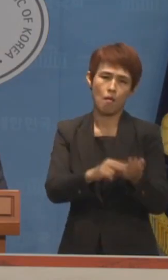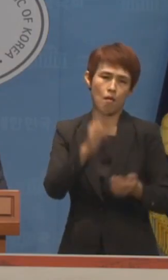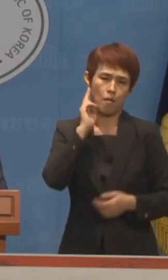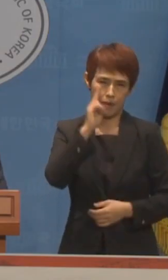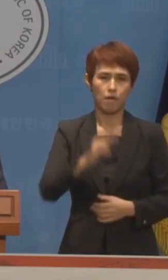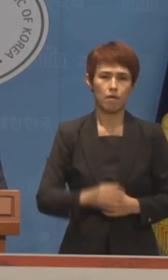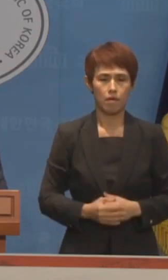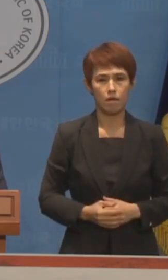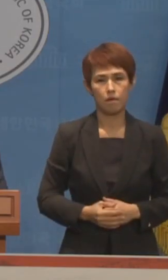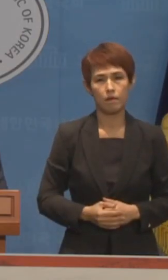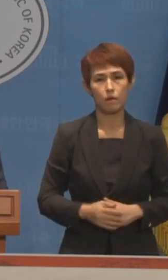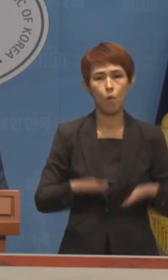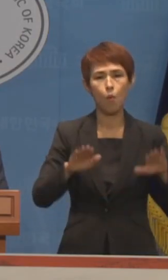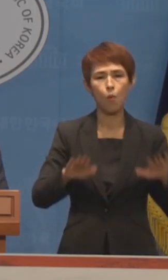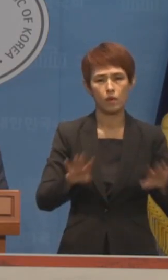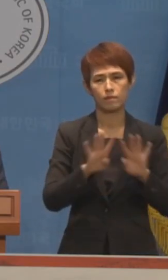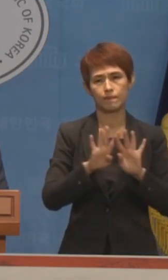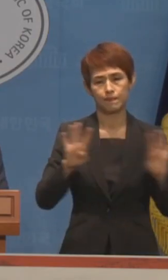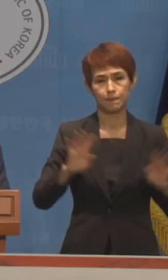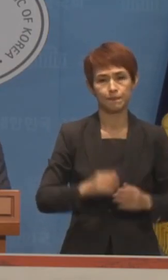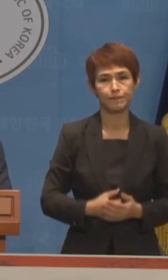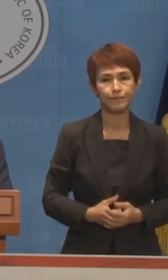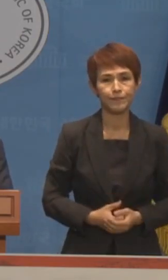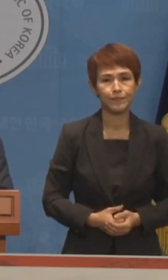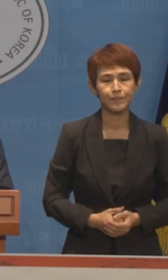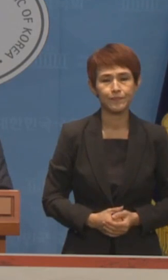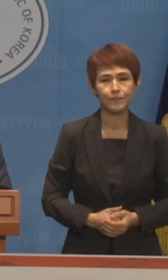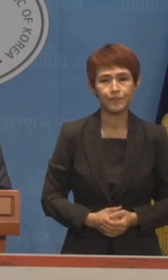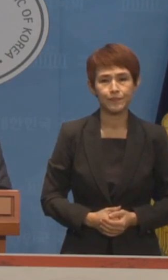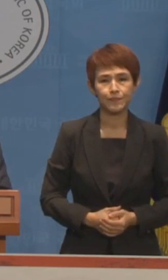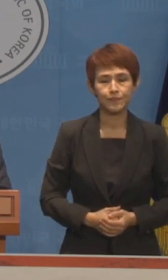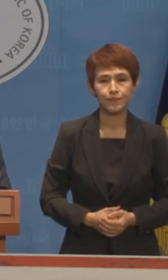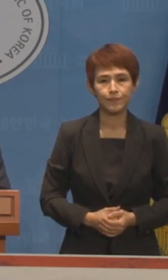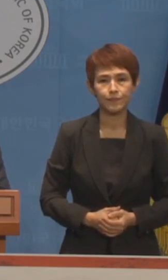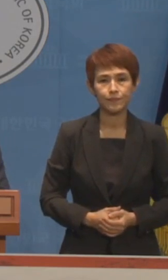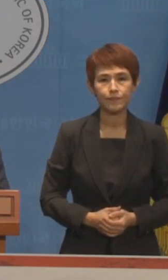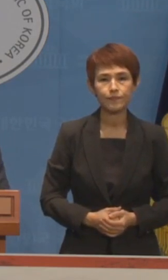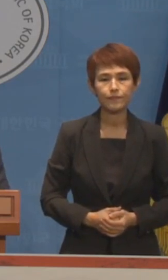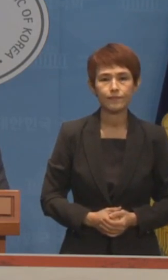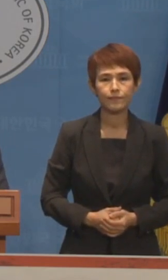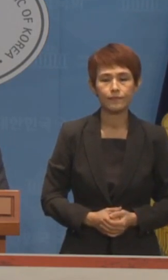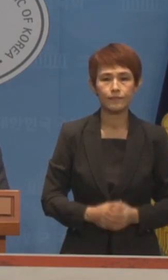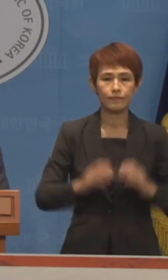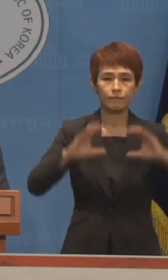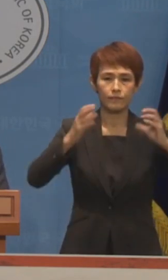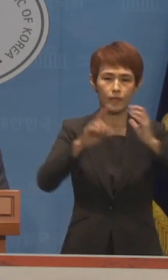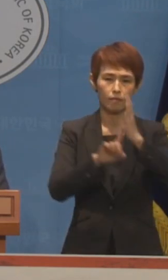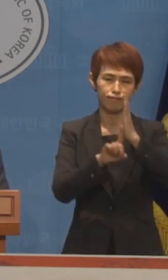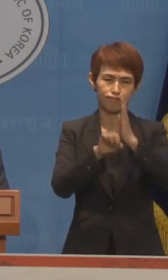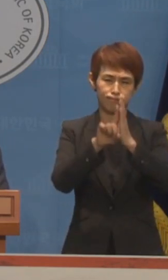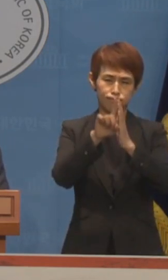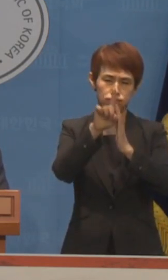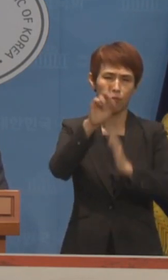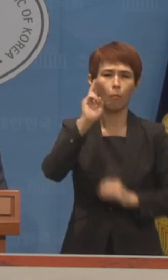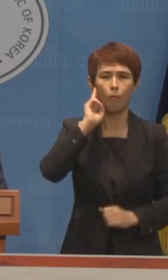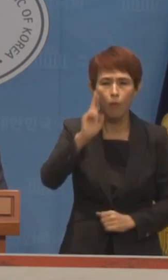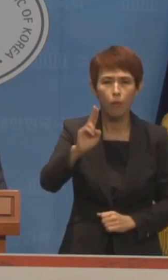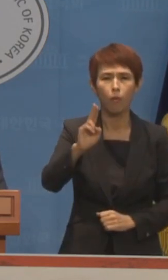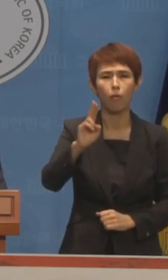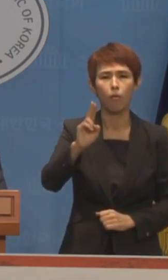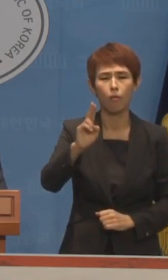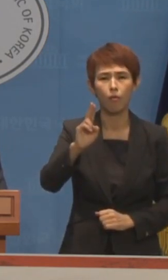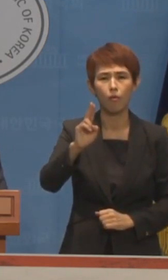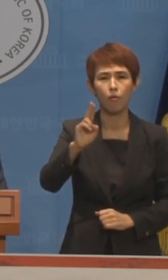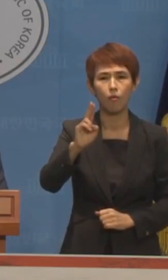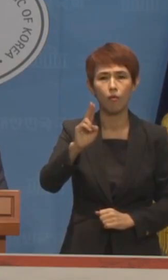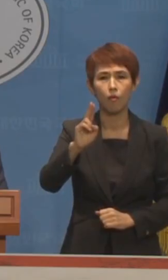이런 기자회견을 갖게 되었습니다. 잘 아시는 대로 기후위기가 매우 심각합니다.